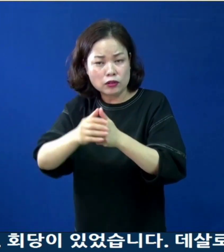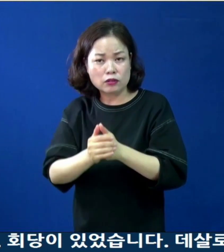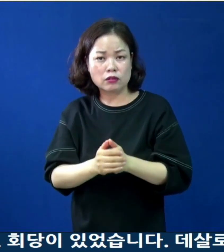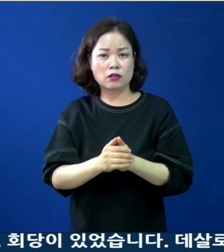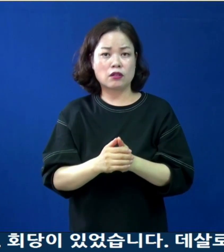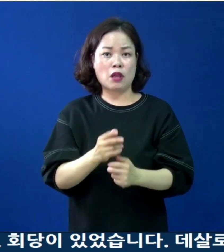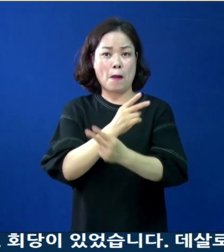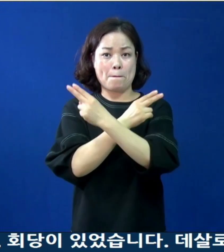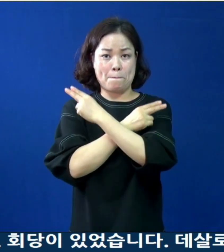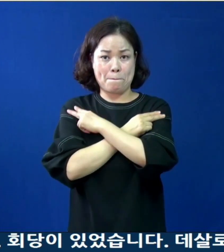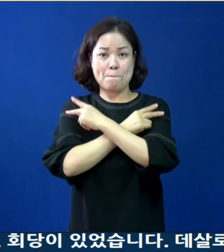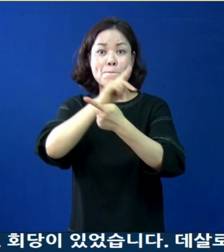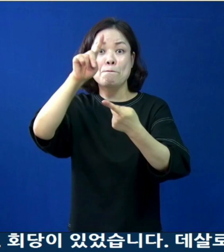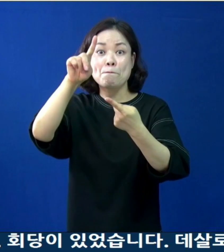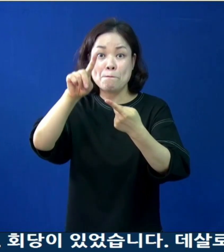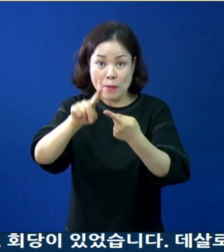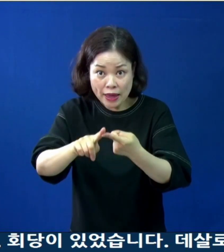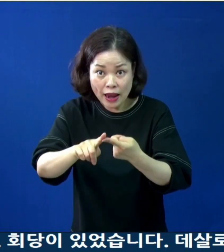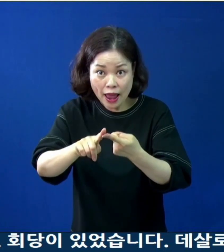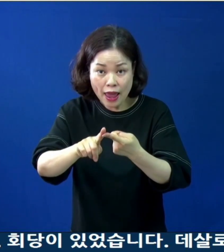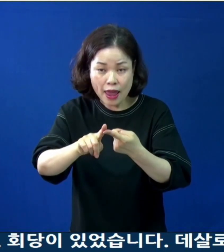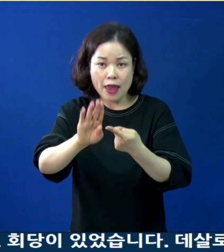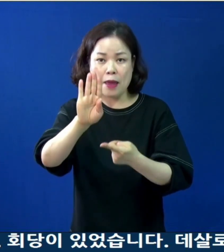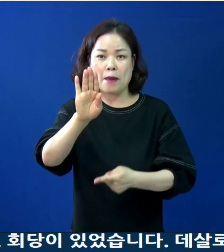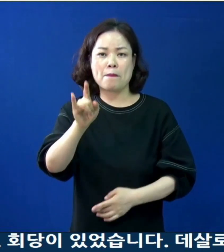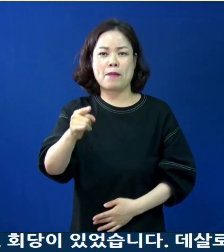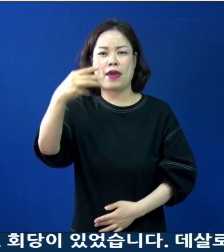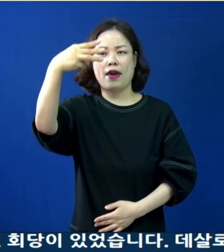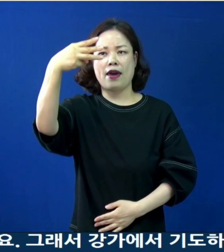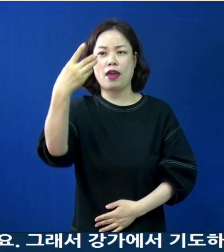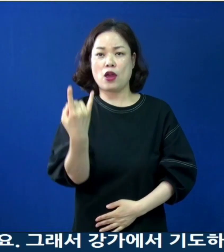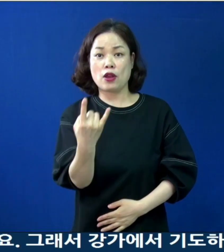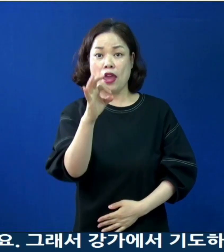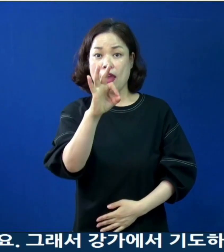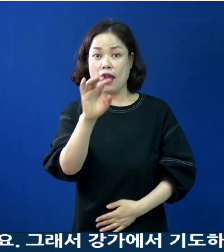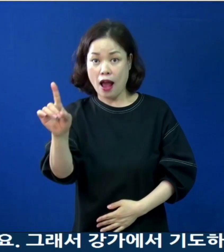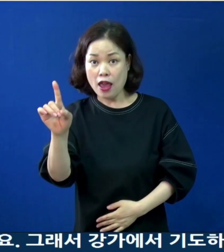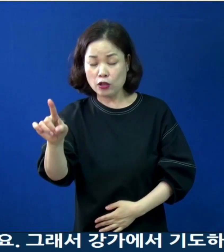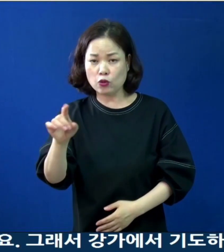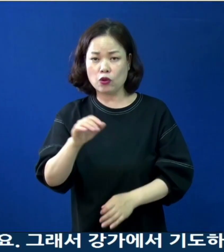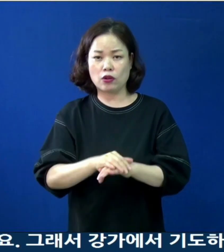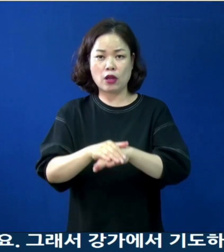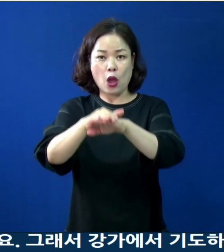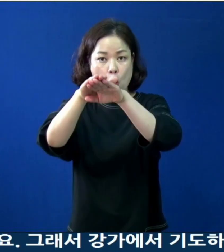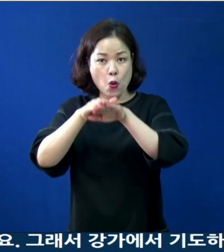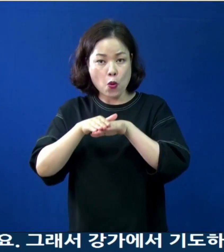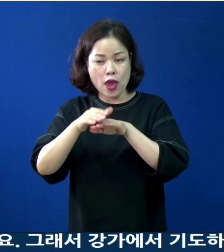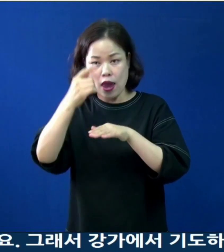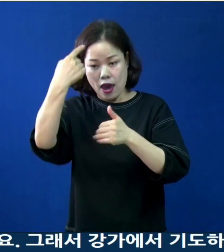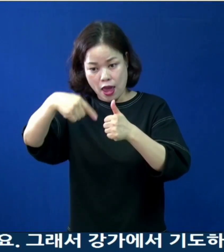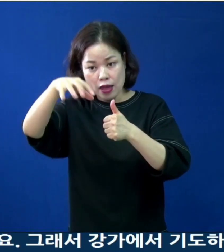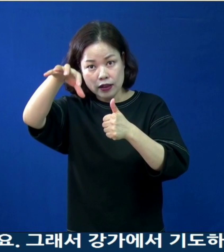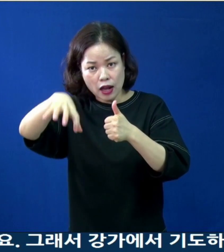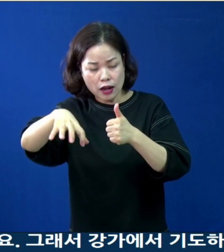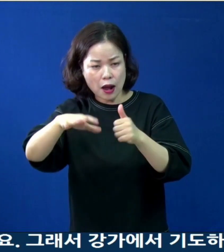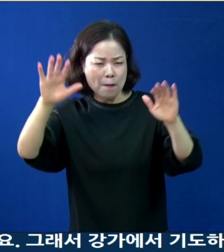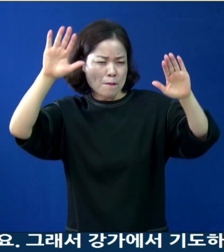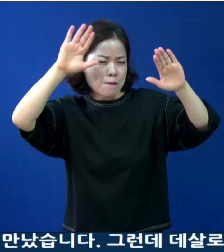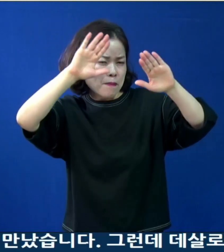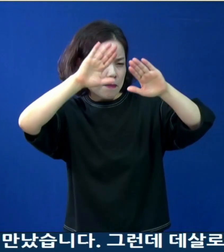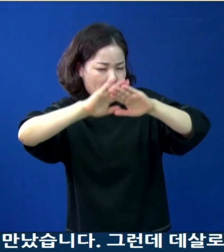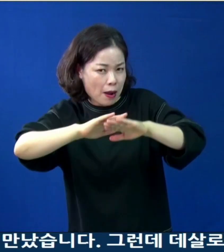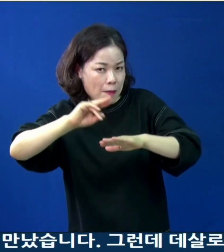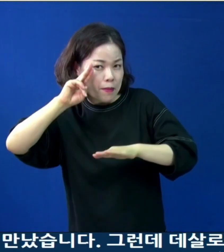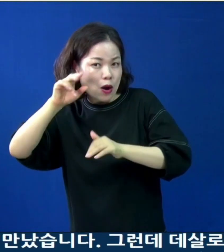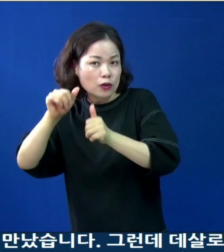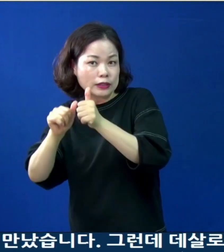베레아에도 회당이 있었던 것을 확인할 수 있습니다. 10절 보시면, 밤에 형제들이 곧 바울과